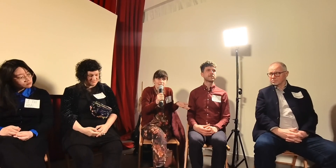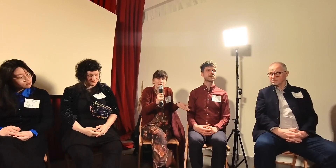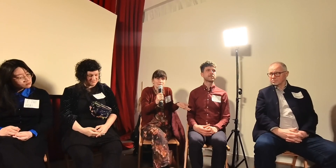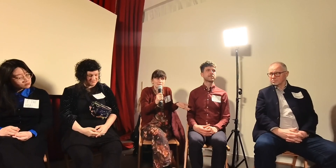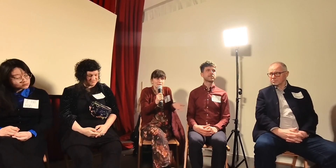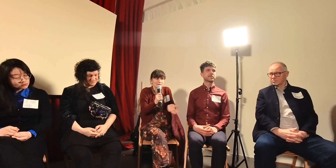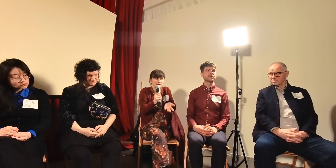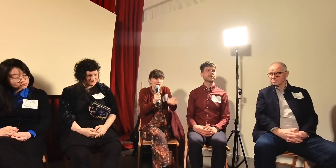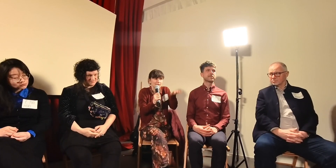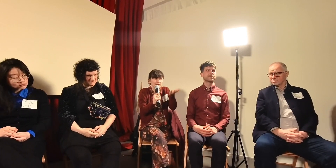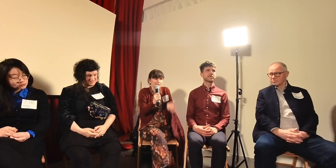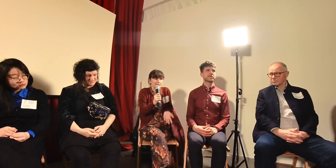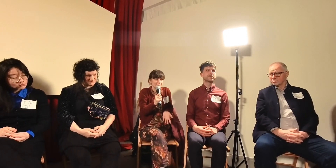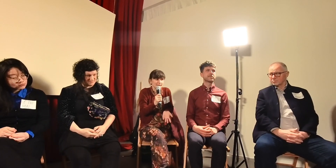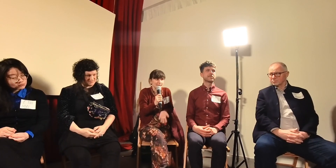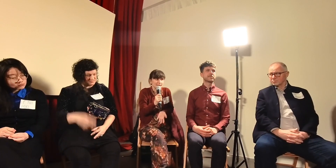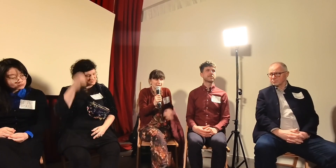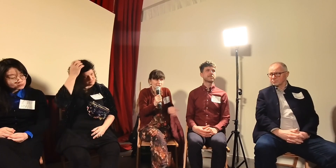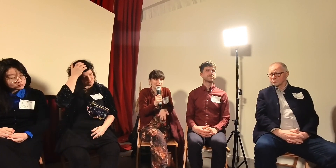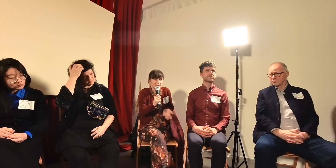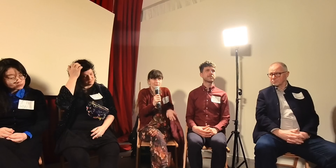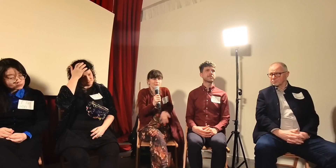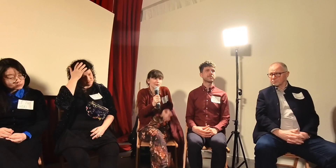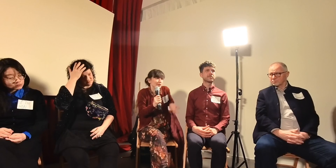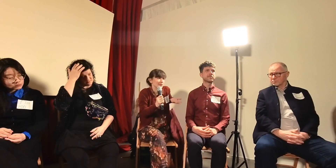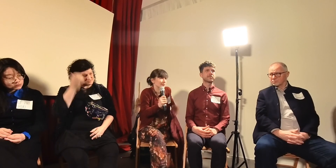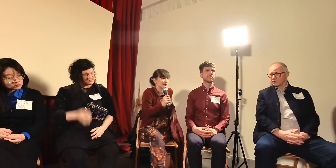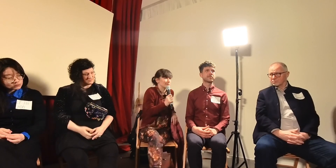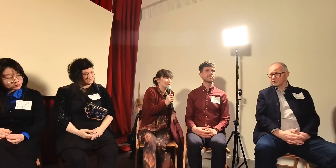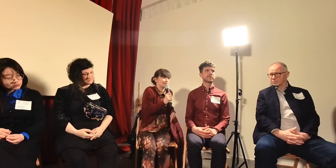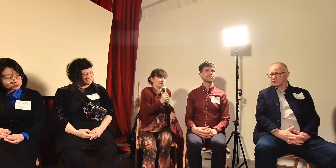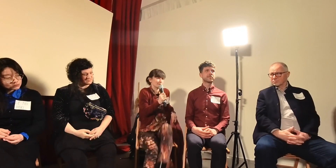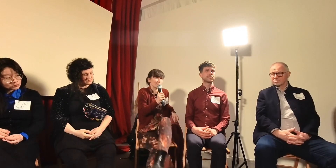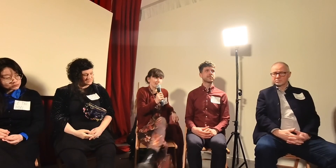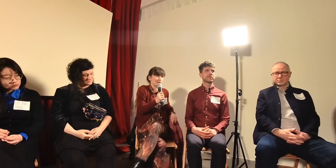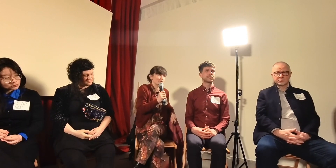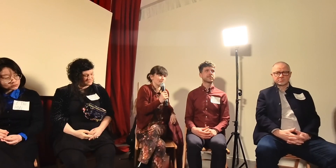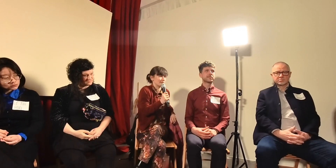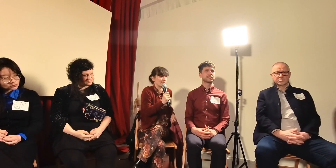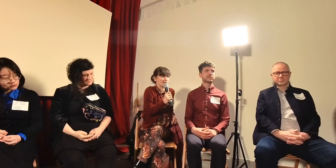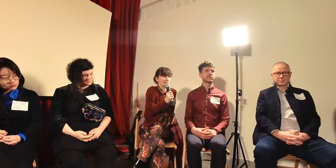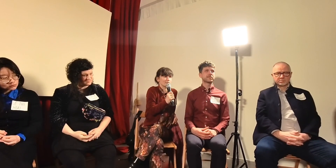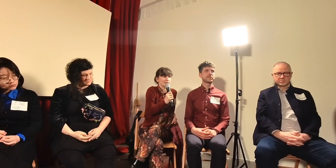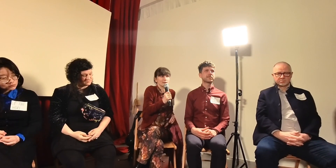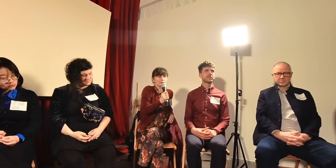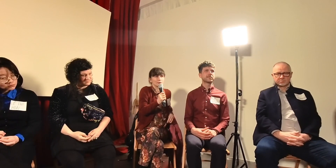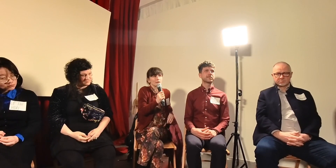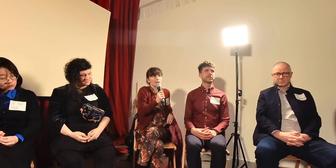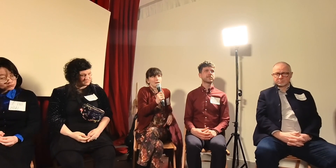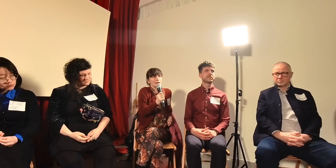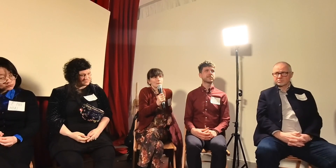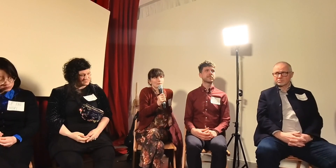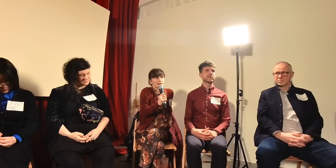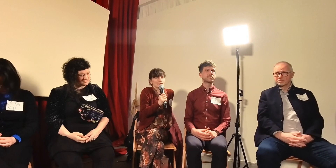omezení zraku a publikum, který neslyší nebo prostě má nějaké jako omezení